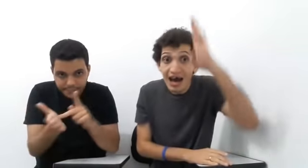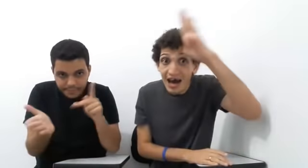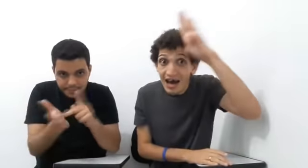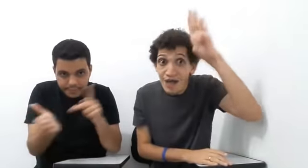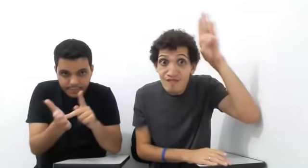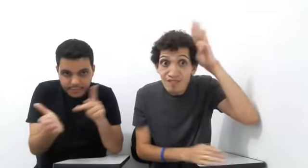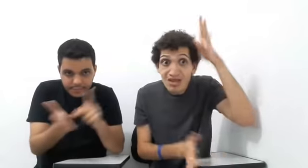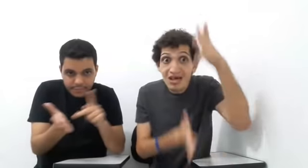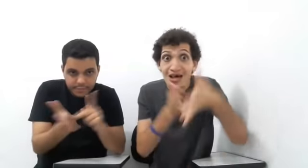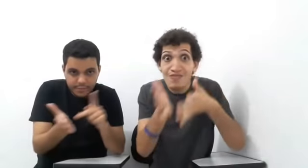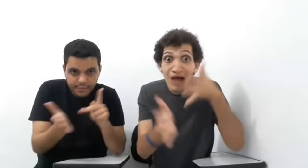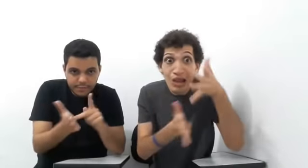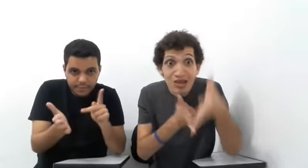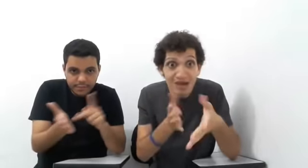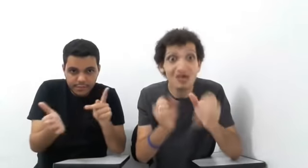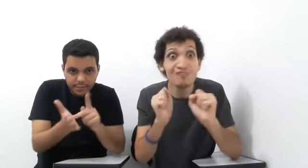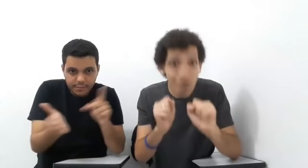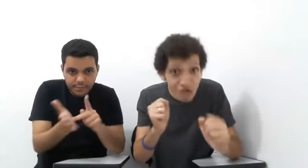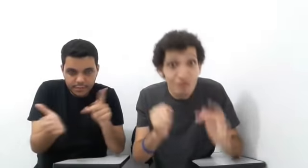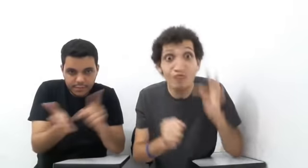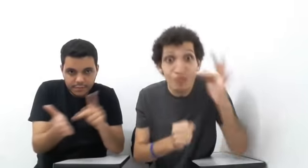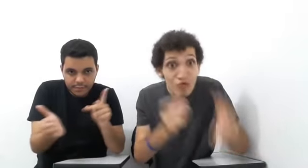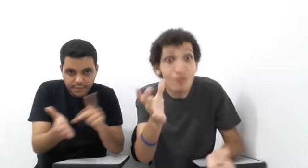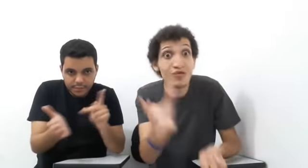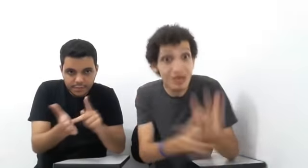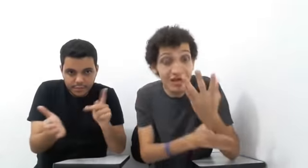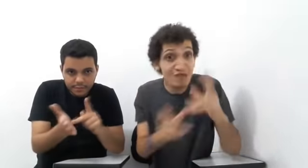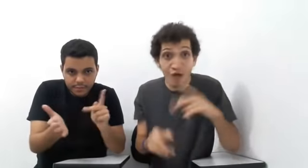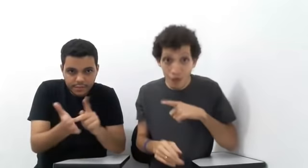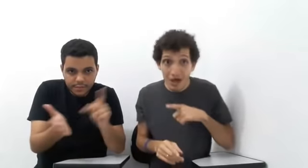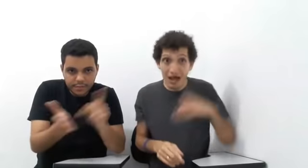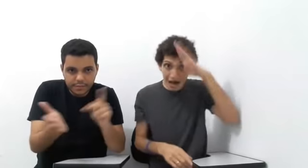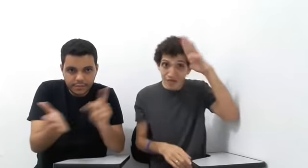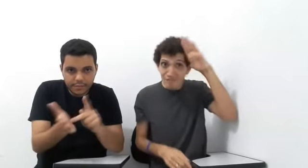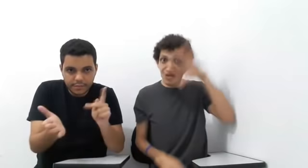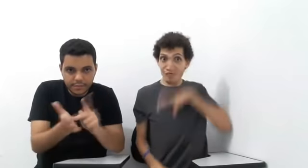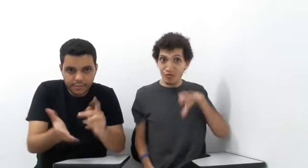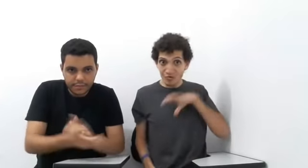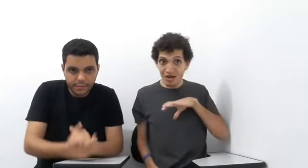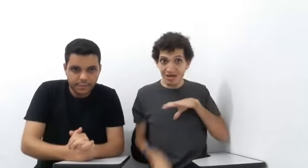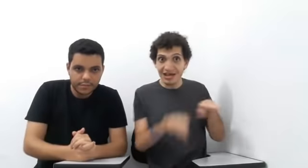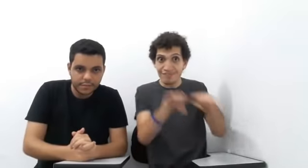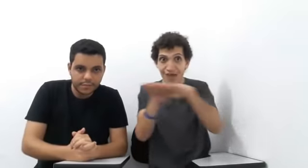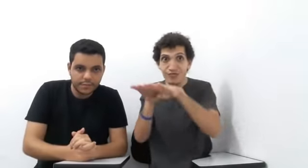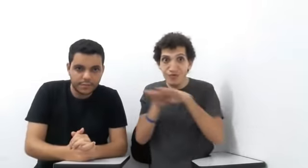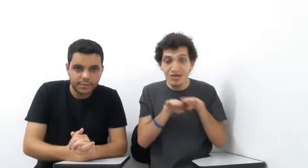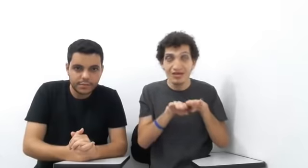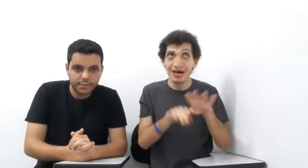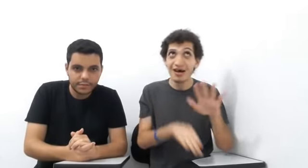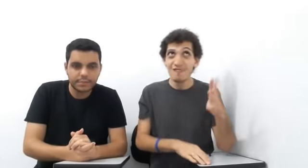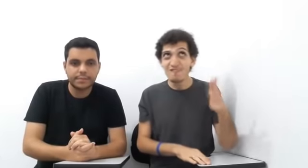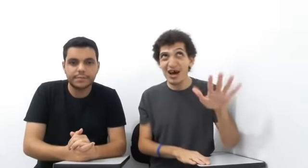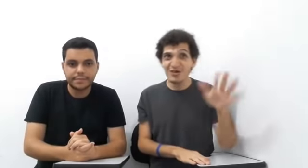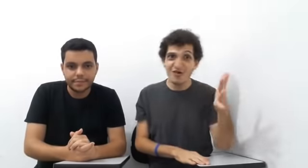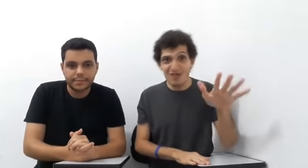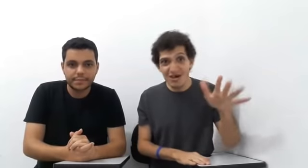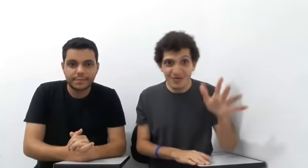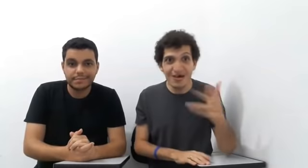a Academia da Libras, pode, cultura perfeita, igual tem a Academia do Português, que padroniza mais ou menos, né, a